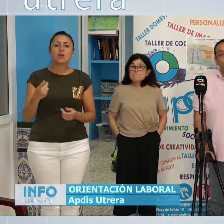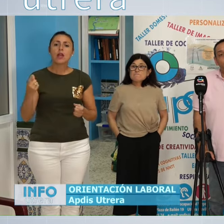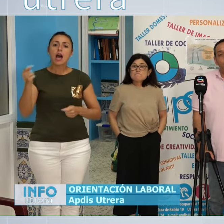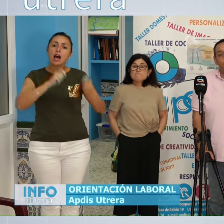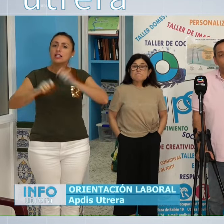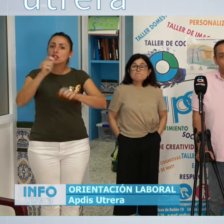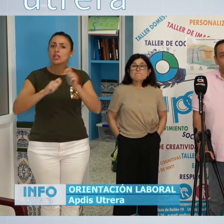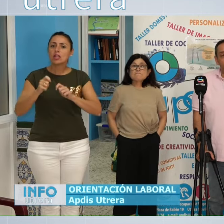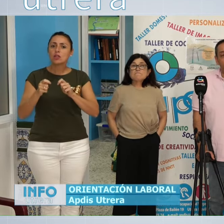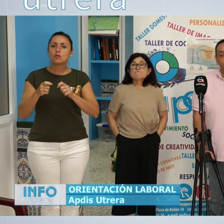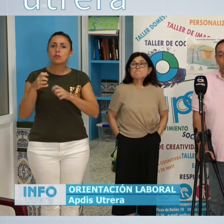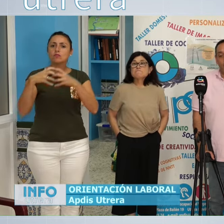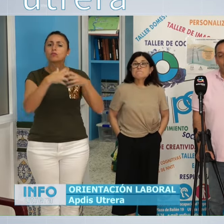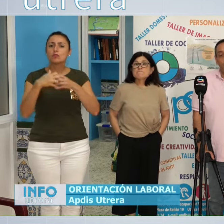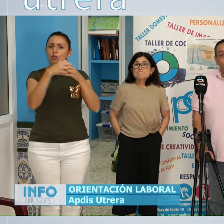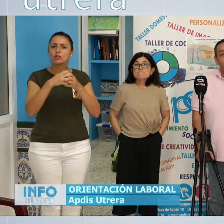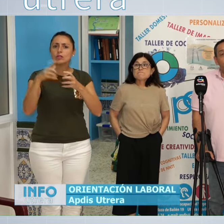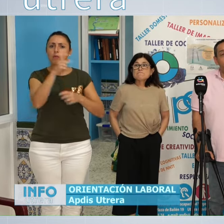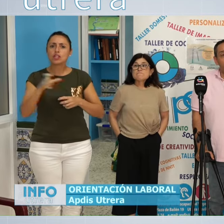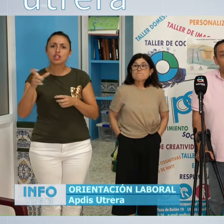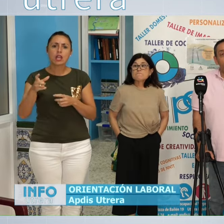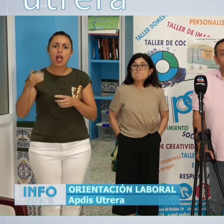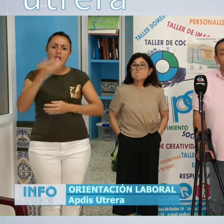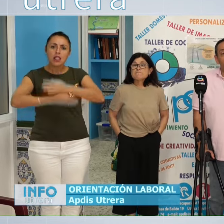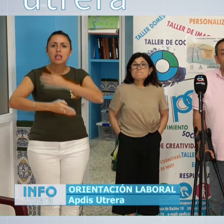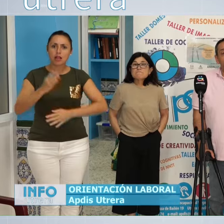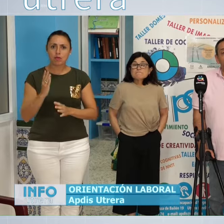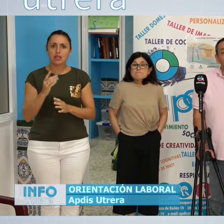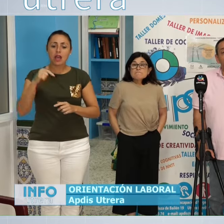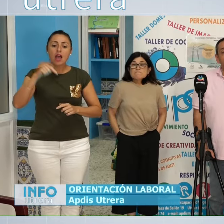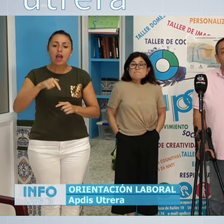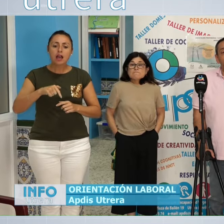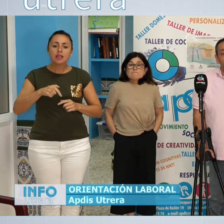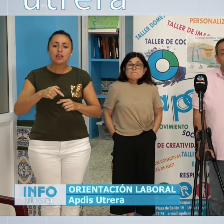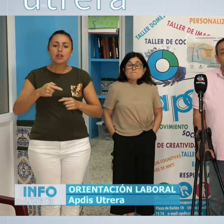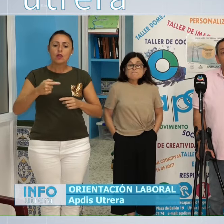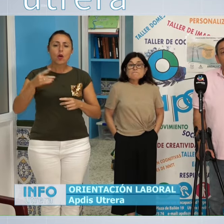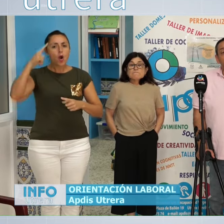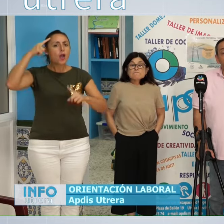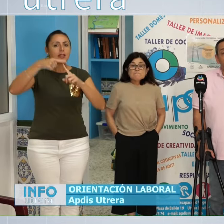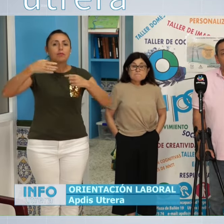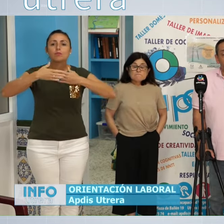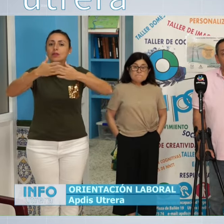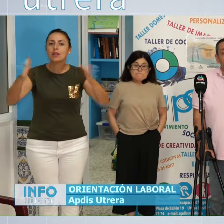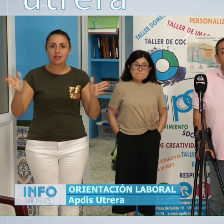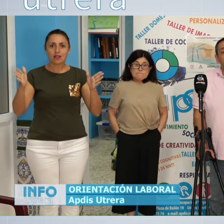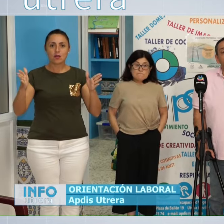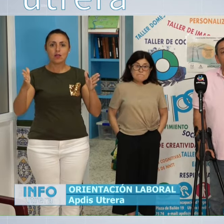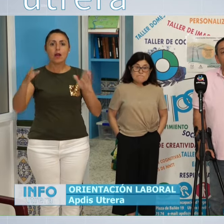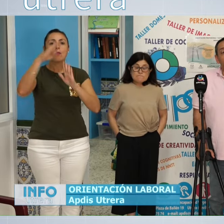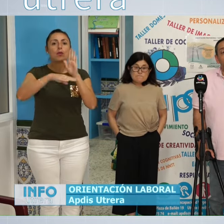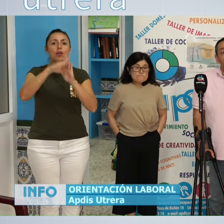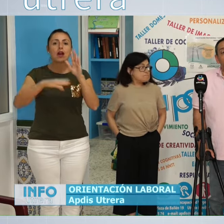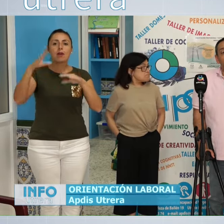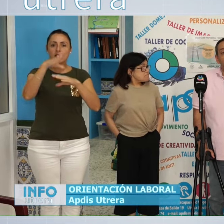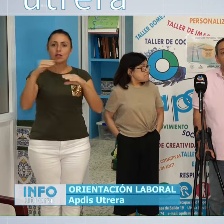intereses de las personas con discapacidad de Utrera y su comarca. Estamos aquí para inaugurar el servicio de Andalucía Orienta, que gracias a los programas de